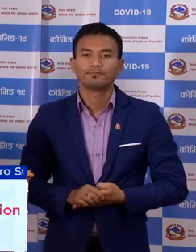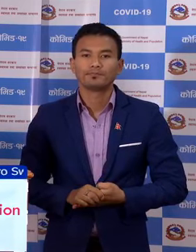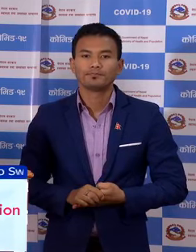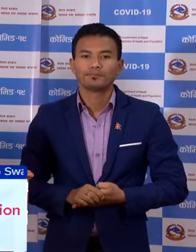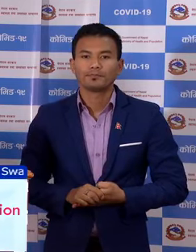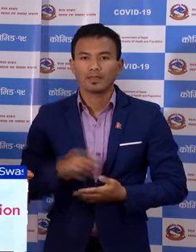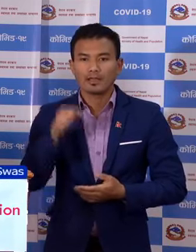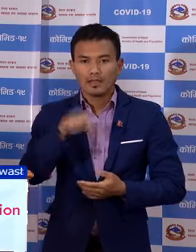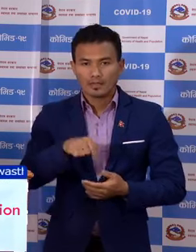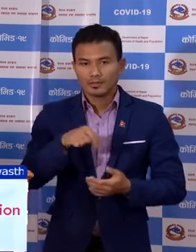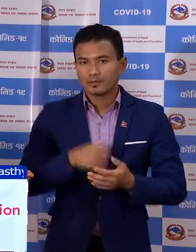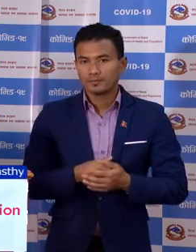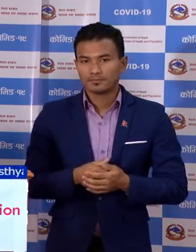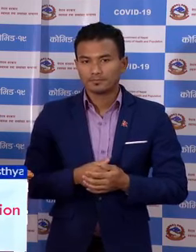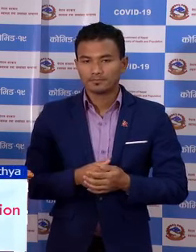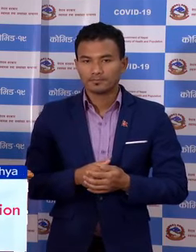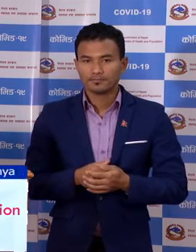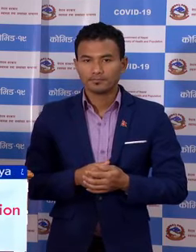आज